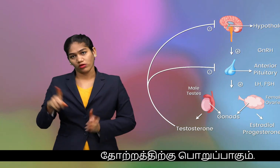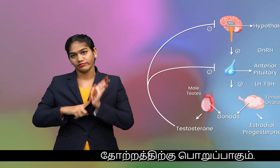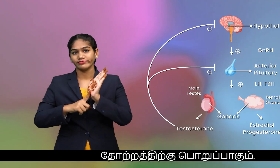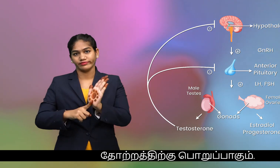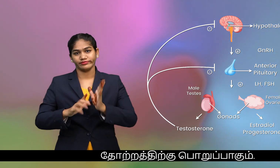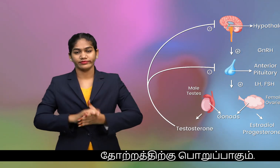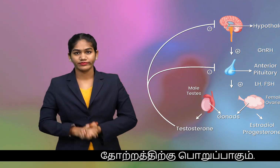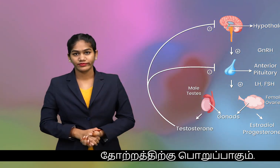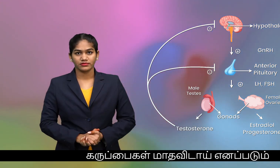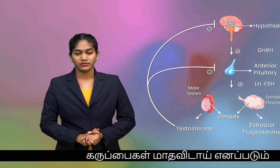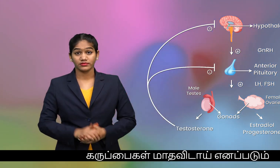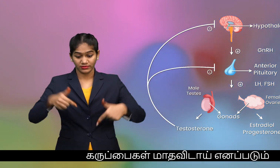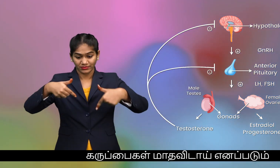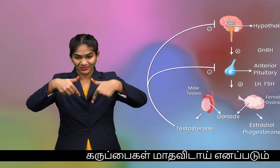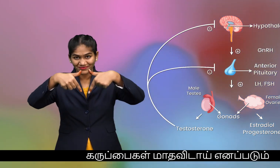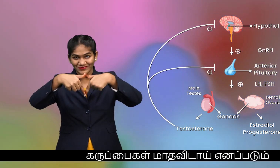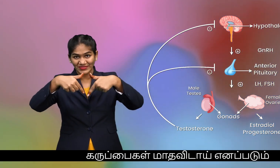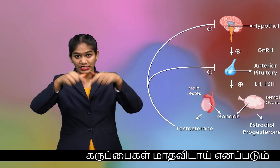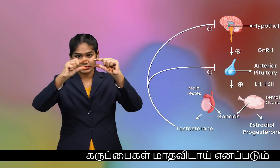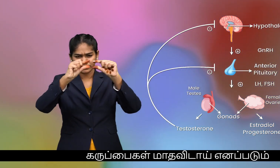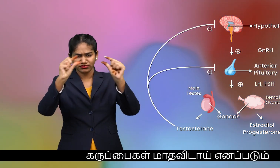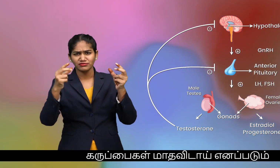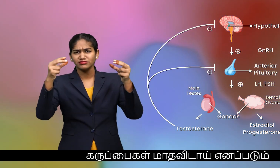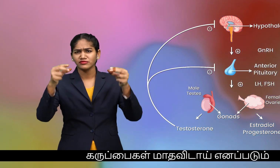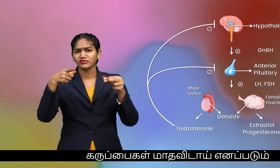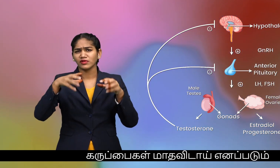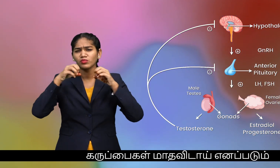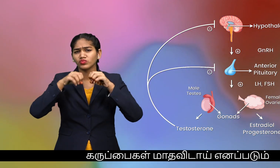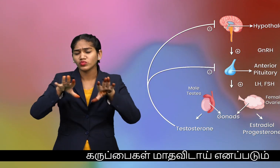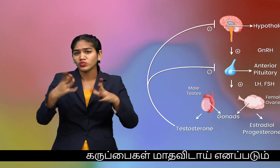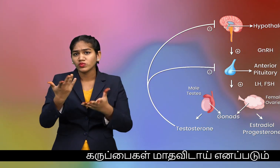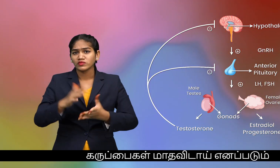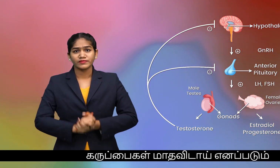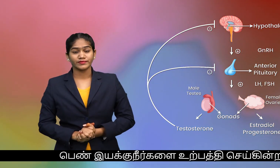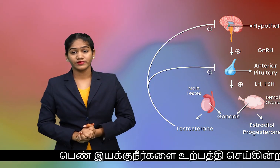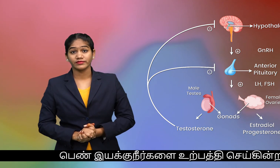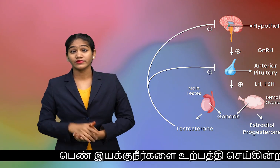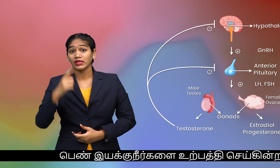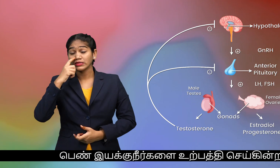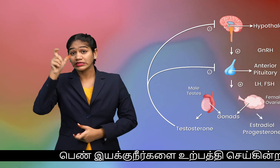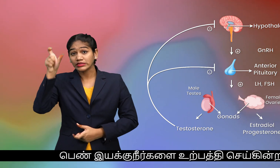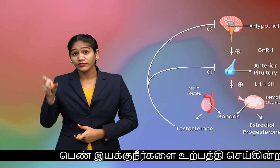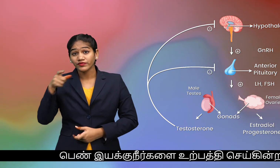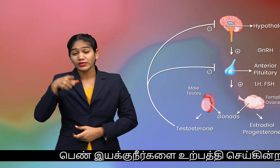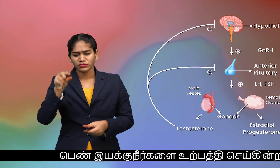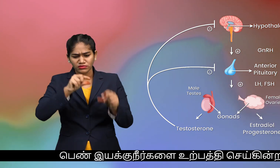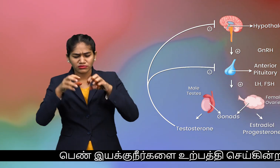கருப்பைகள் மாதவிடாய் எனப்படும் பெண் இயக்குநீர்களை உற்பத்தி